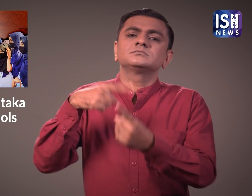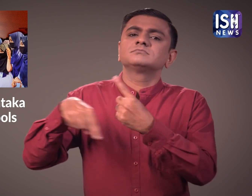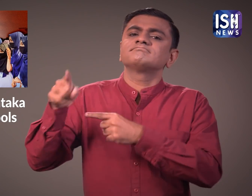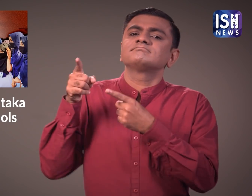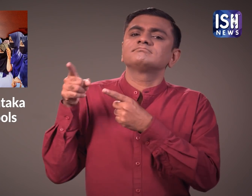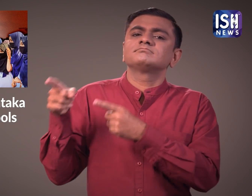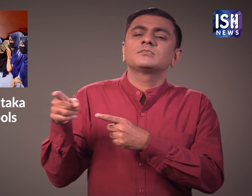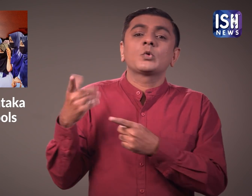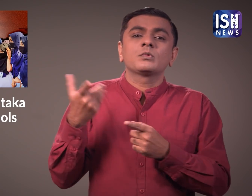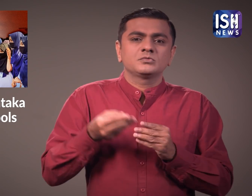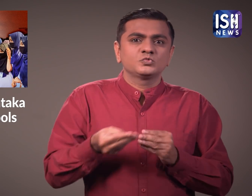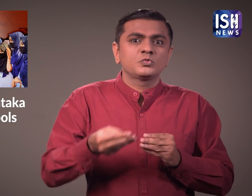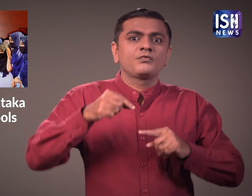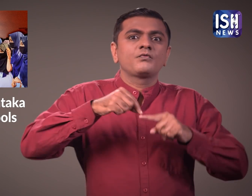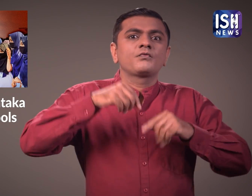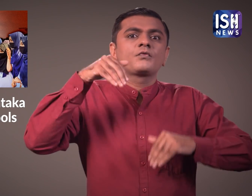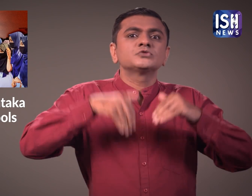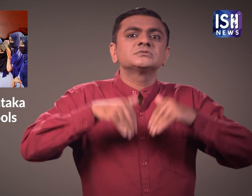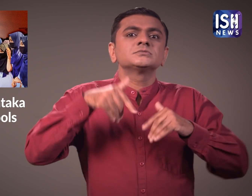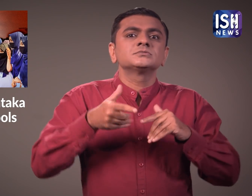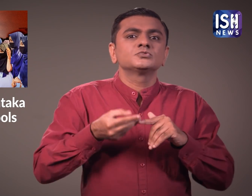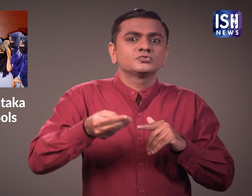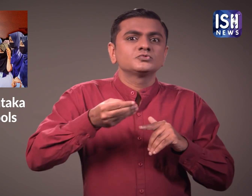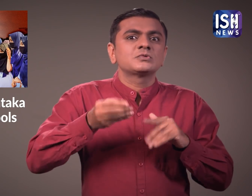चुनावों को लेकर समुदाई को भाजपा के खिलाफ भढ़का रही